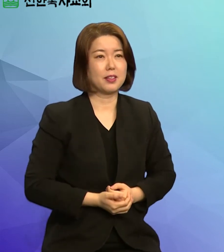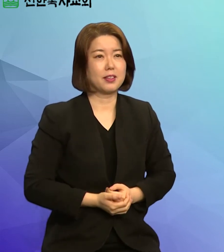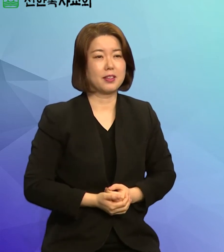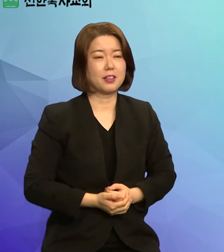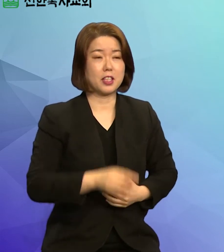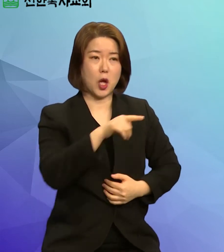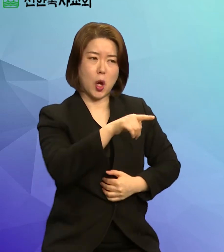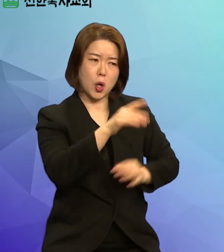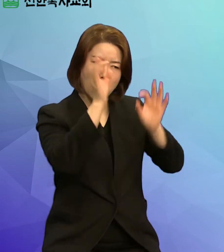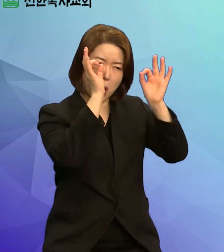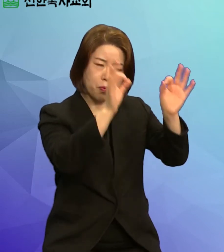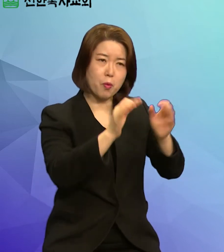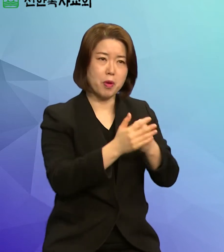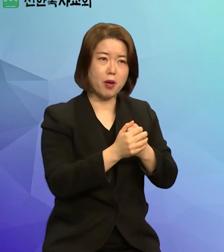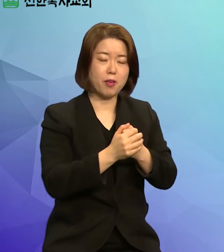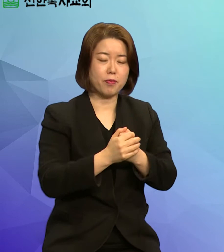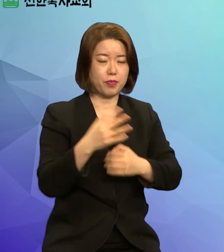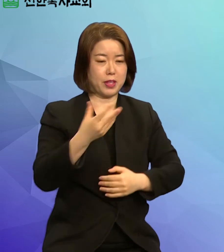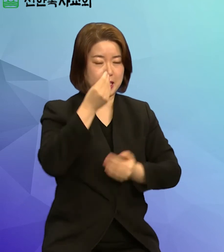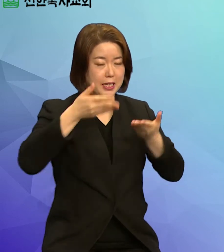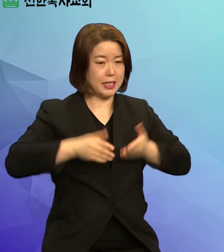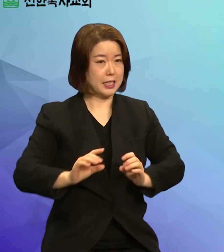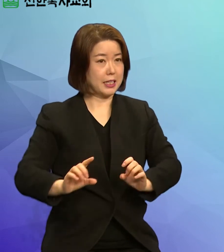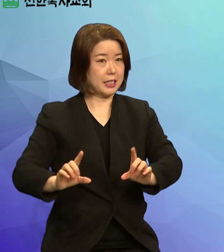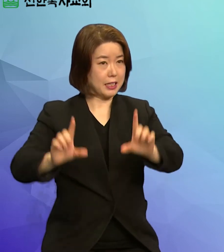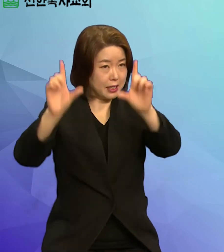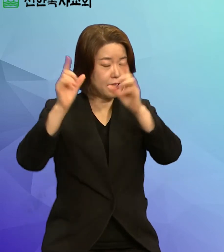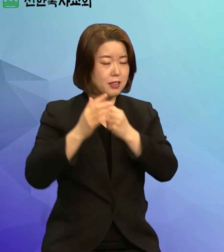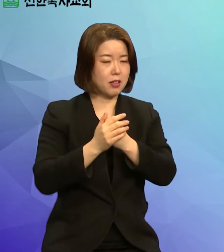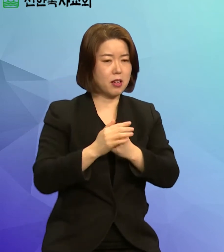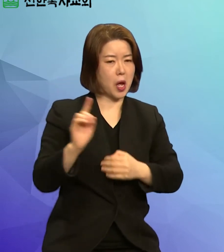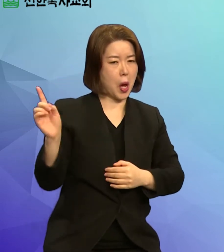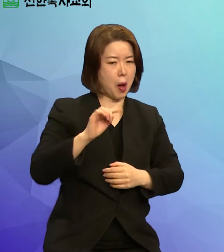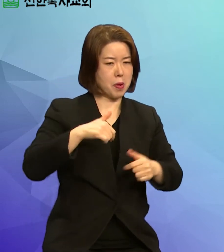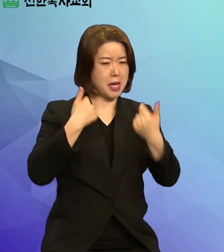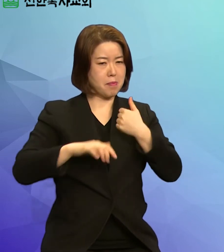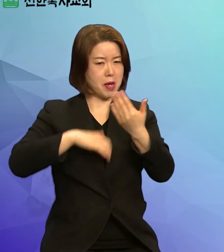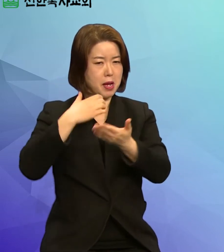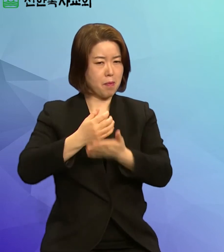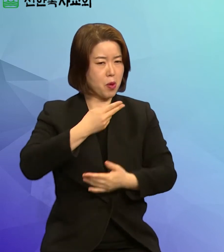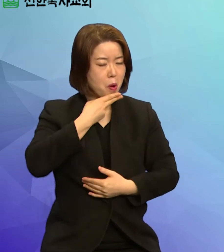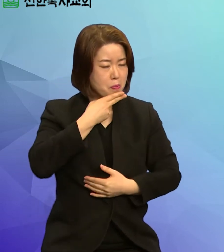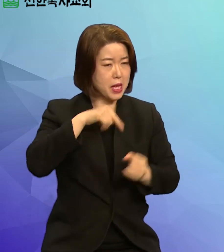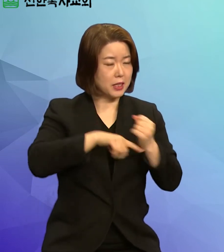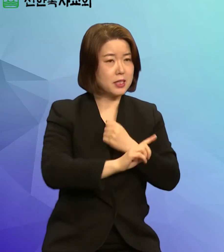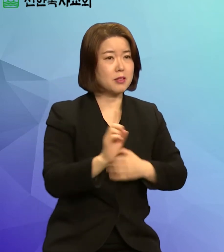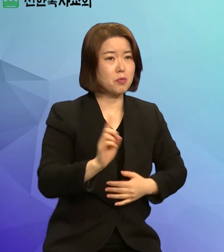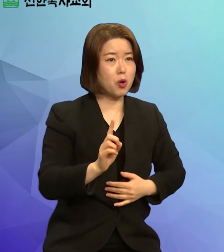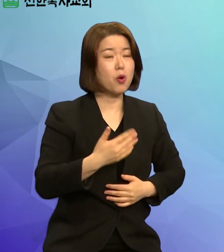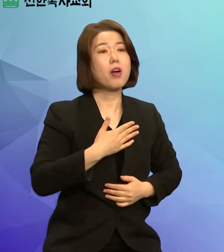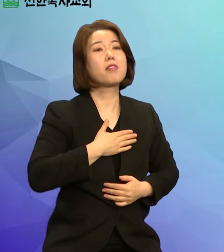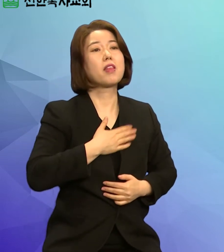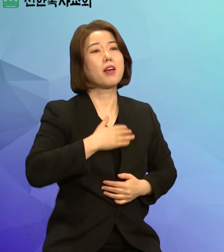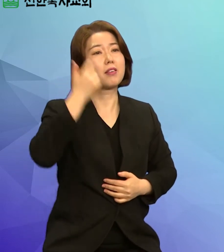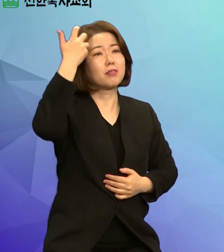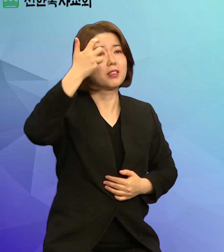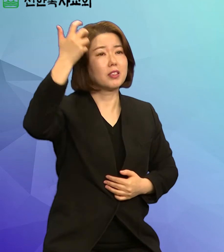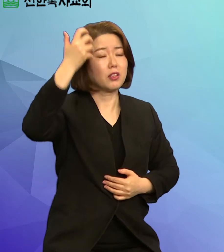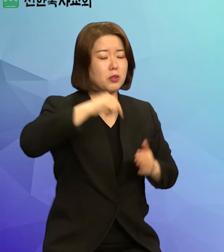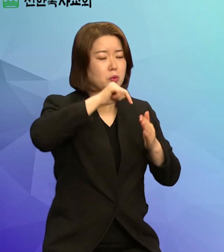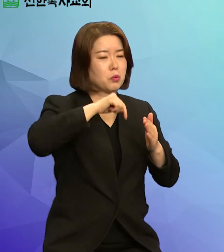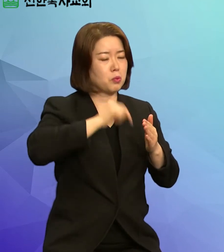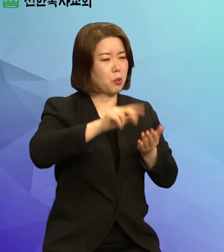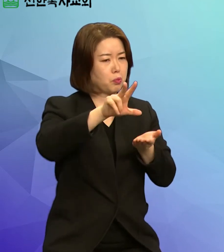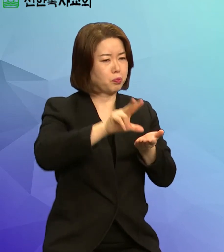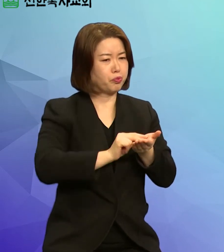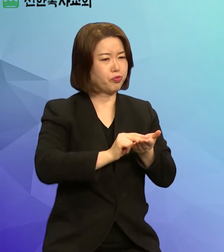그런 의미에서 성탄절에 아무런 기쁨과 감동이 없다는 것은 우리가 영적으로 대단히 문제가 생겨